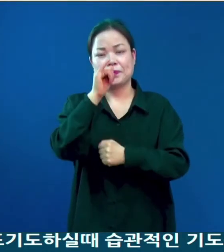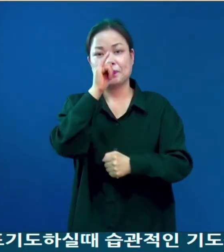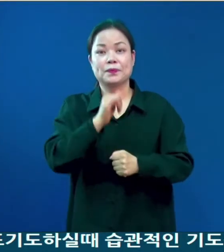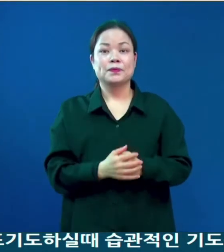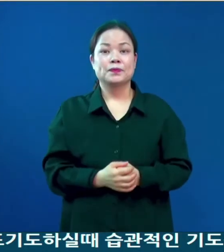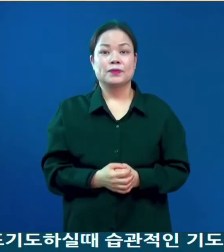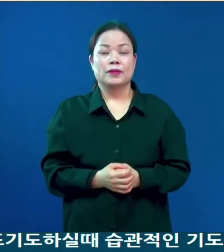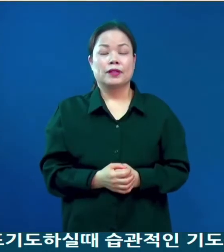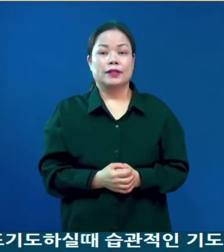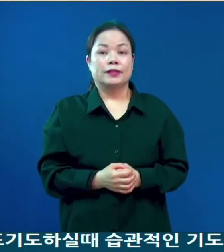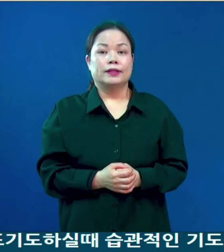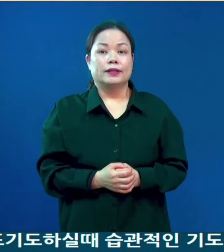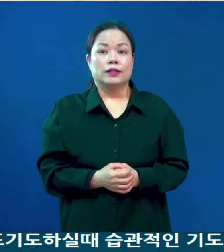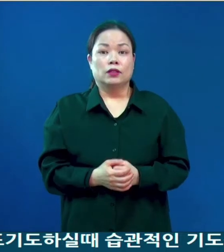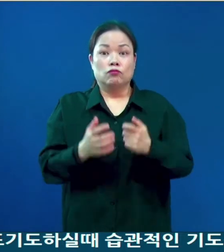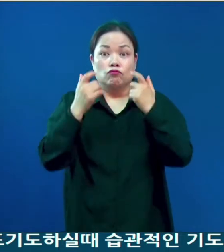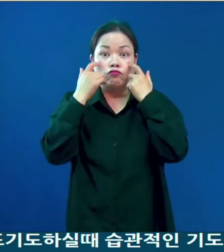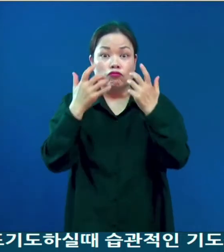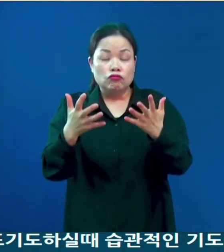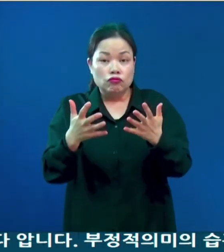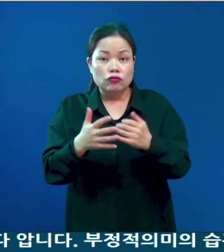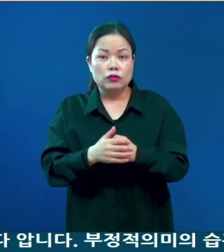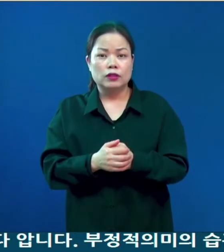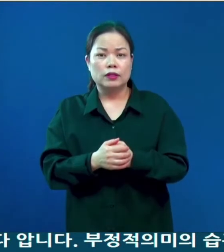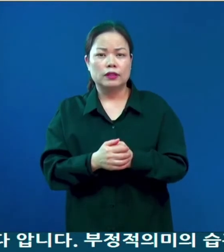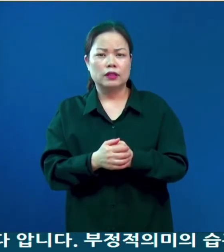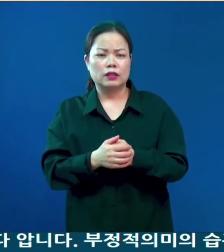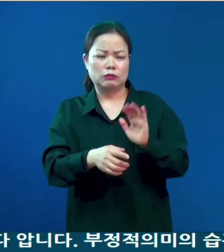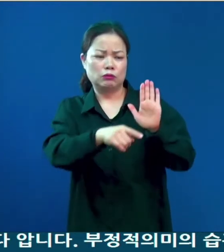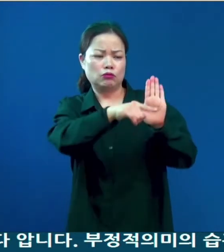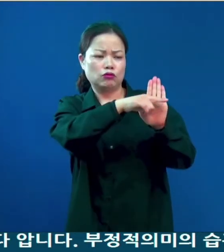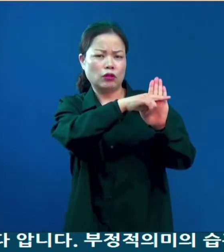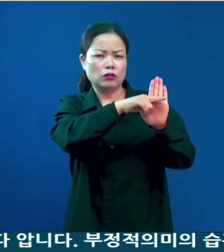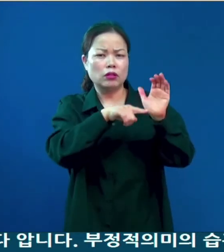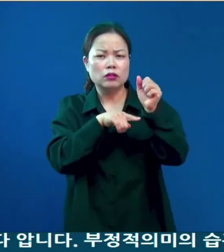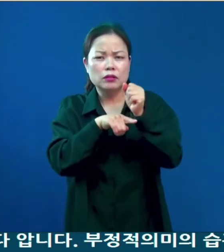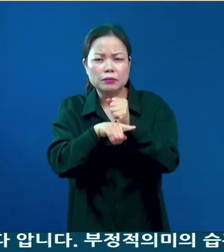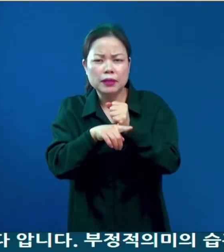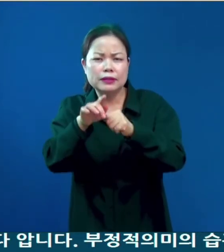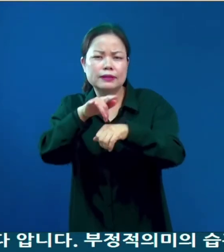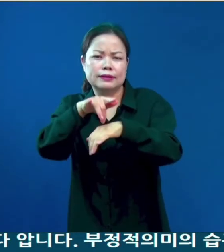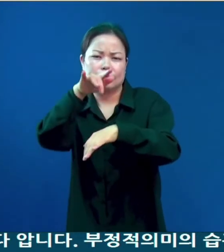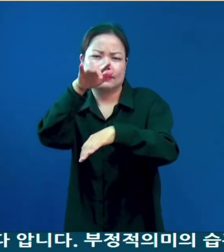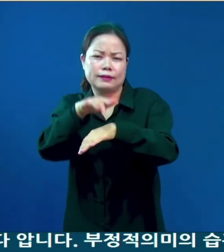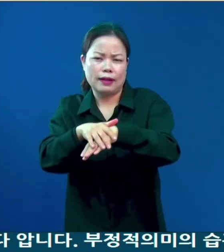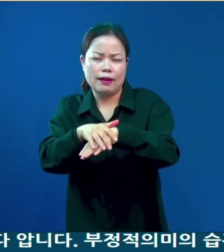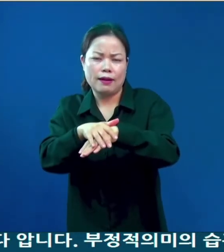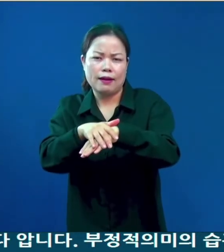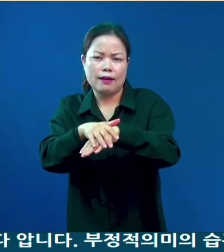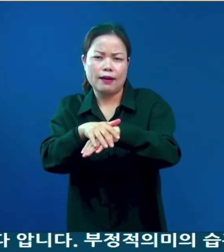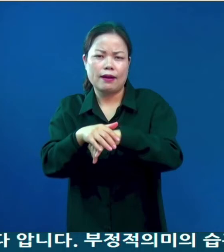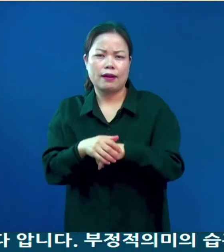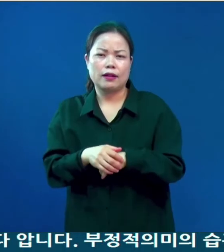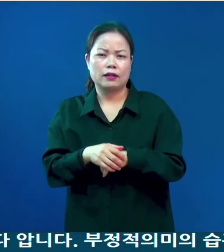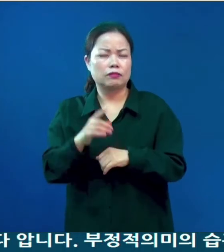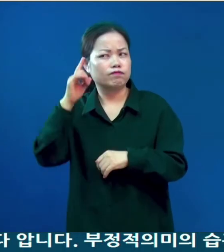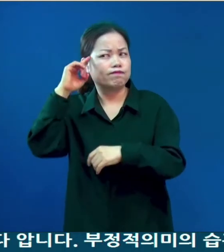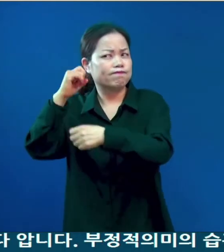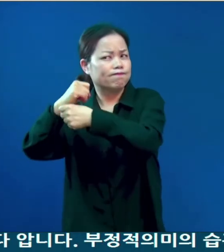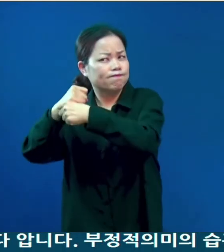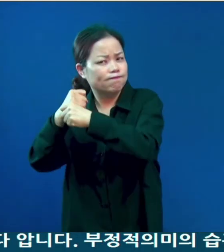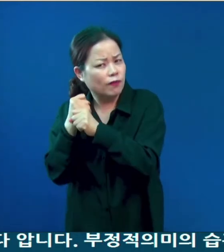있겠죠. 분명한 건 이런 부정적 의미의 이 습관은 연구해